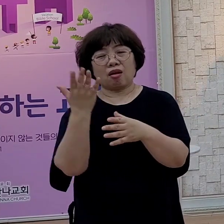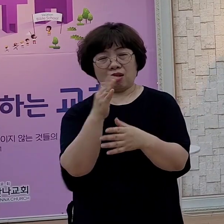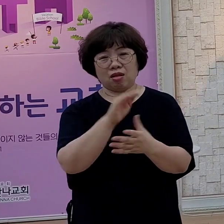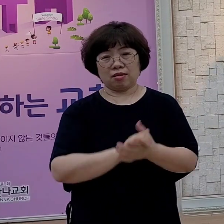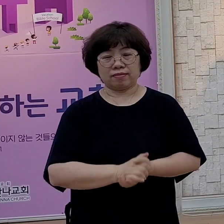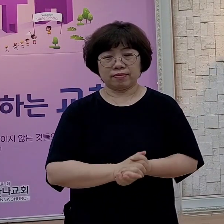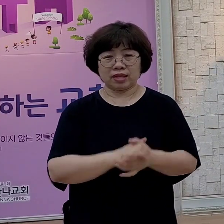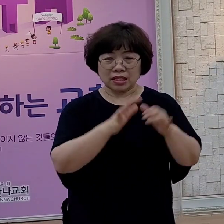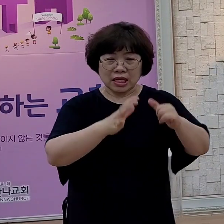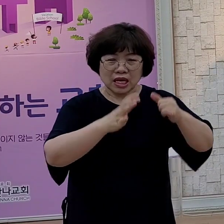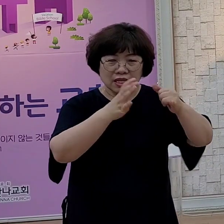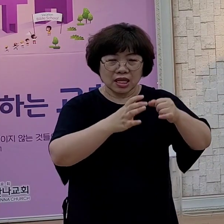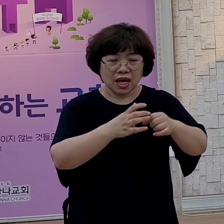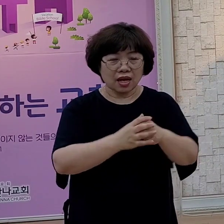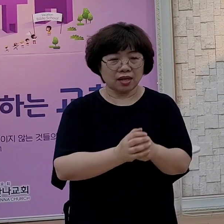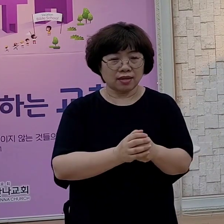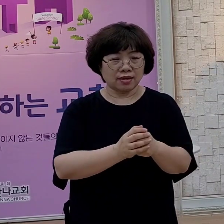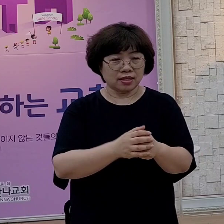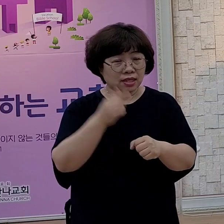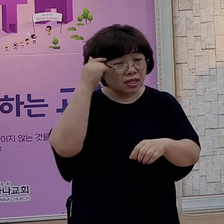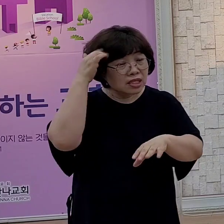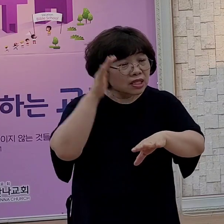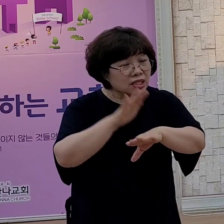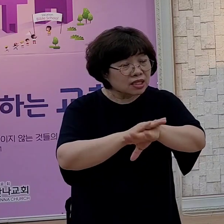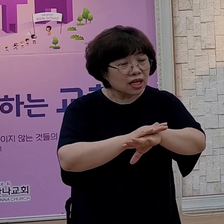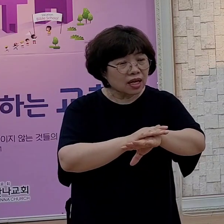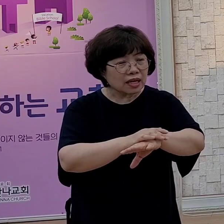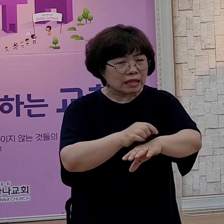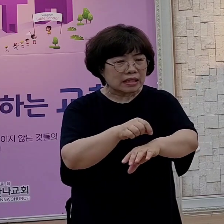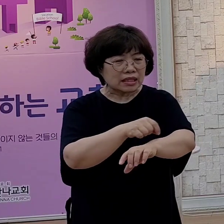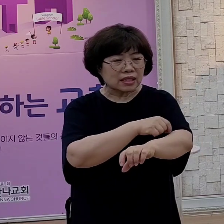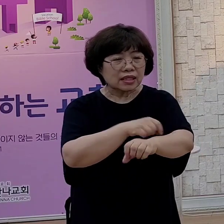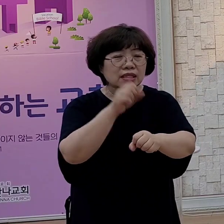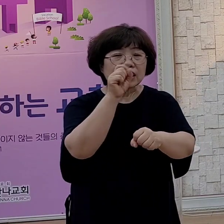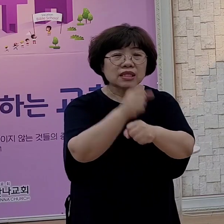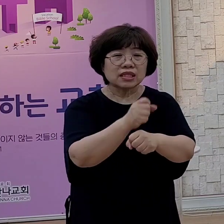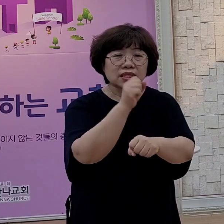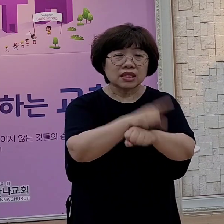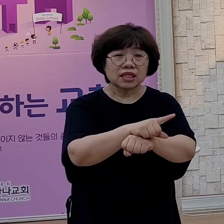이게 세상 지식의 특징이라고 성경은 말씀하고 있습니다.